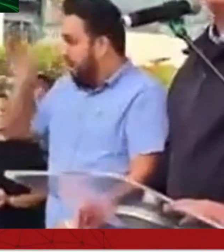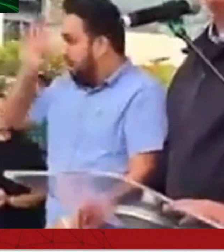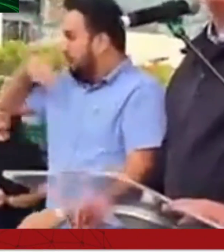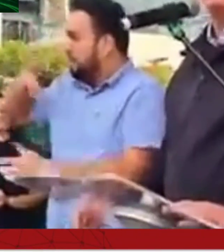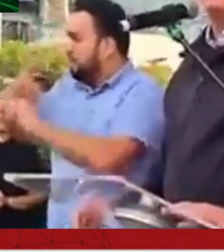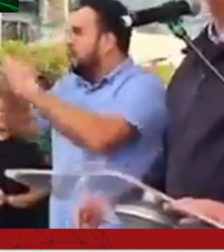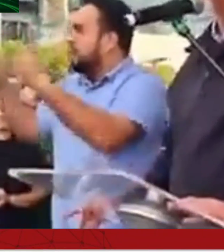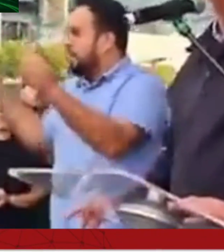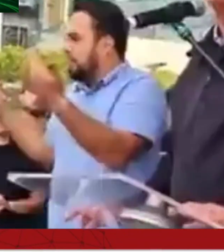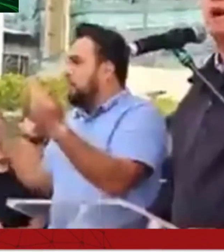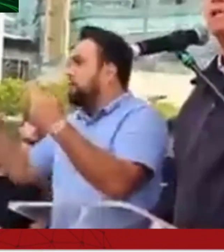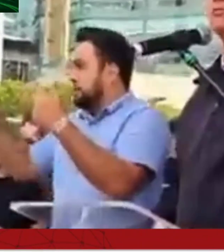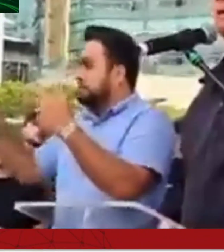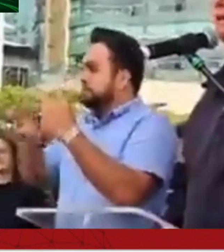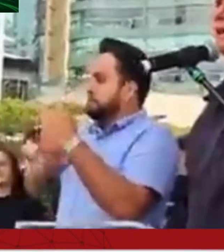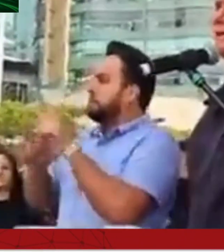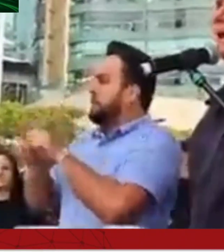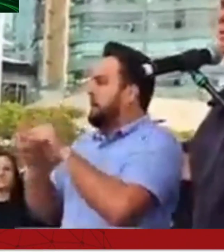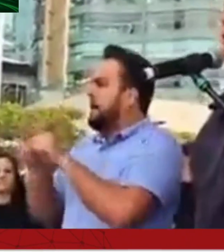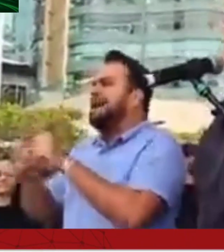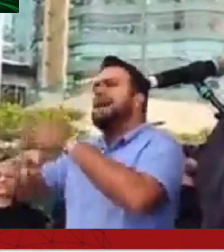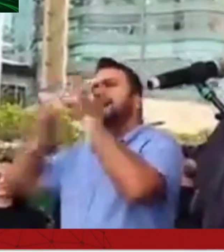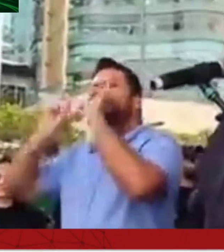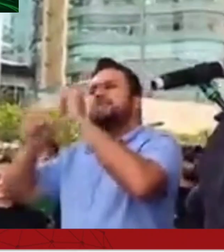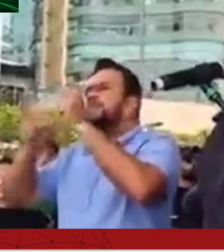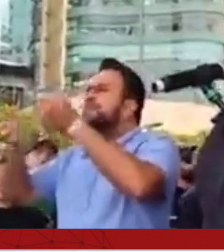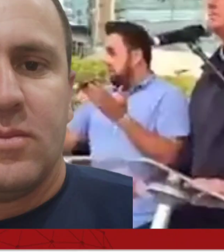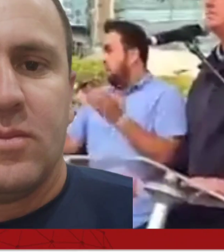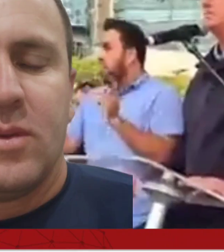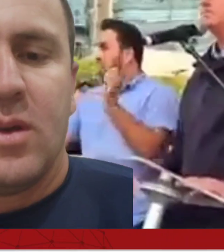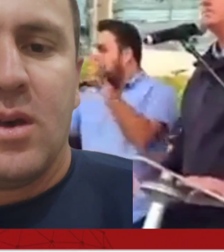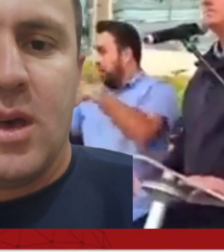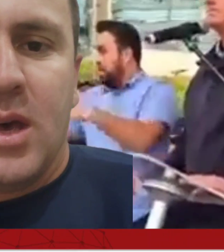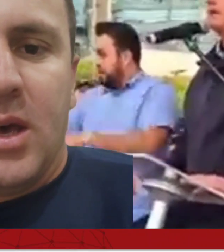Sempre tenho falado das quatro linhas da Constituição.